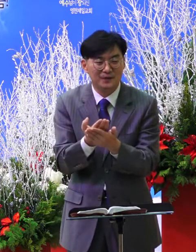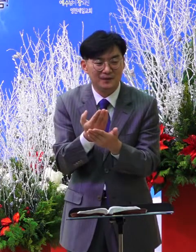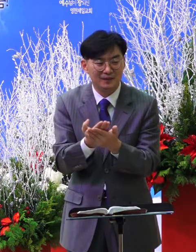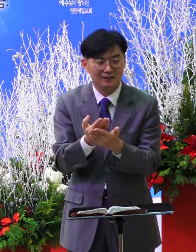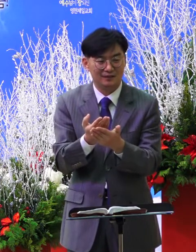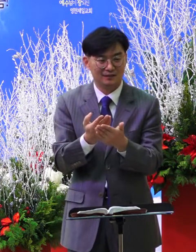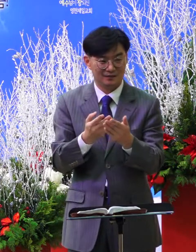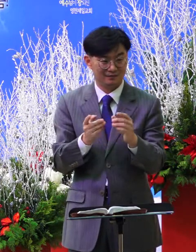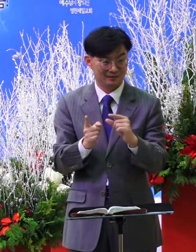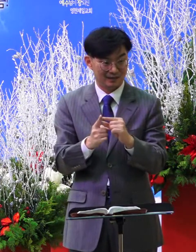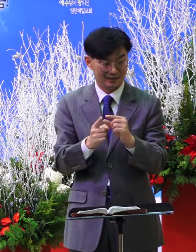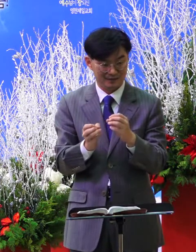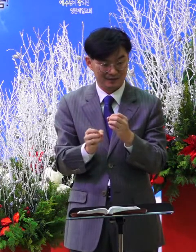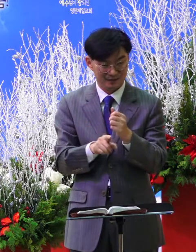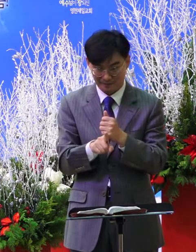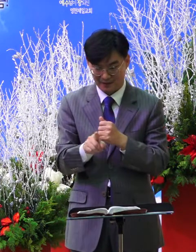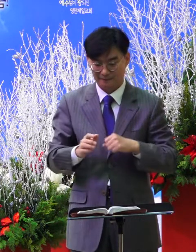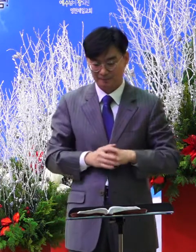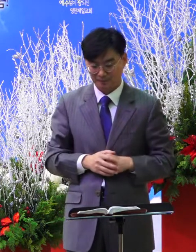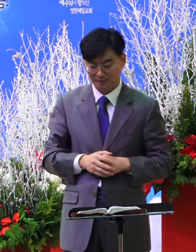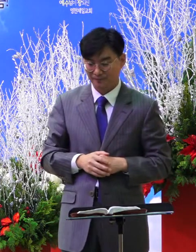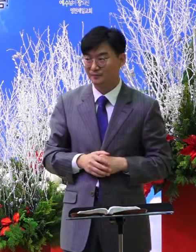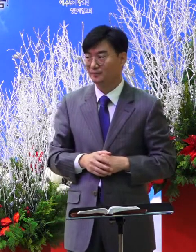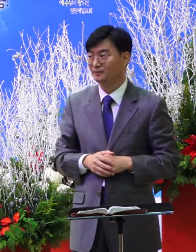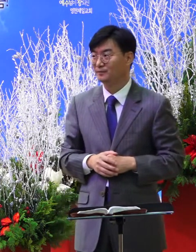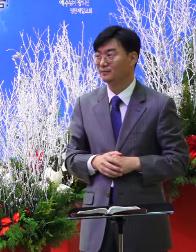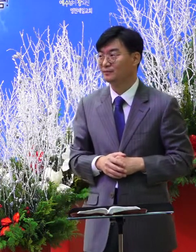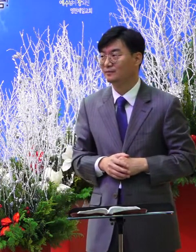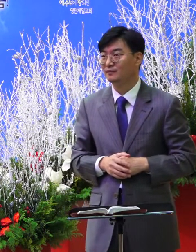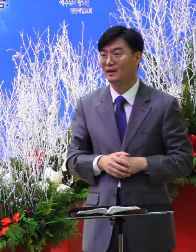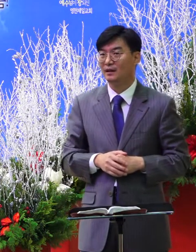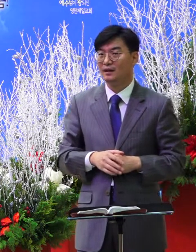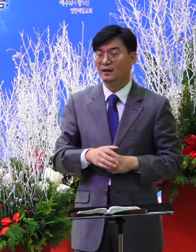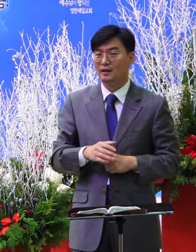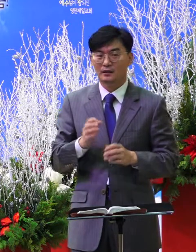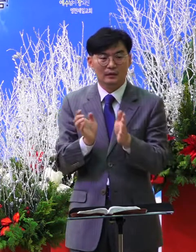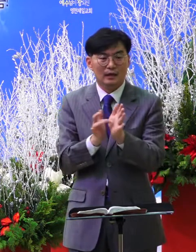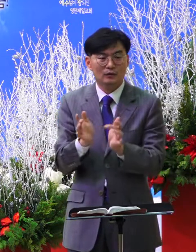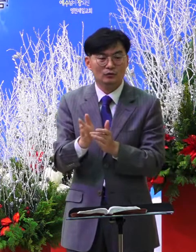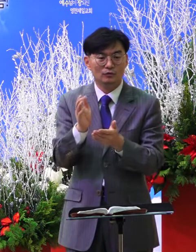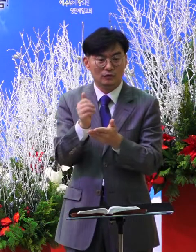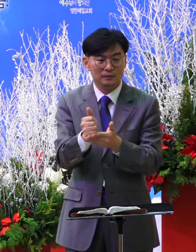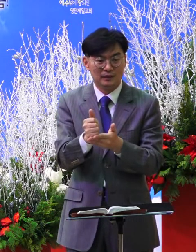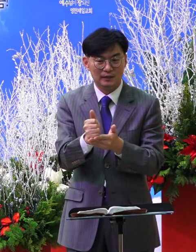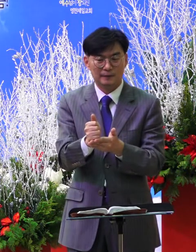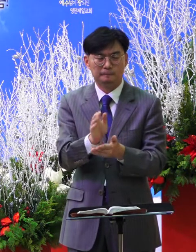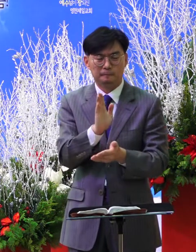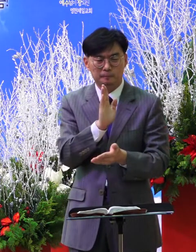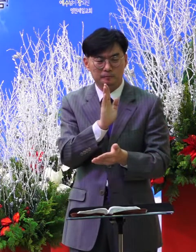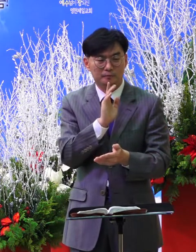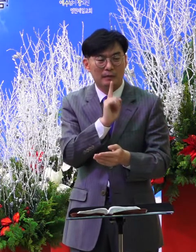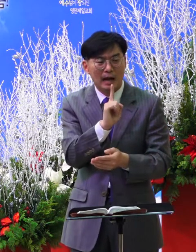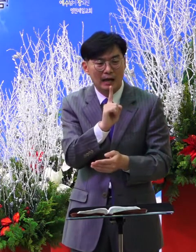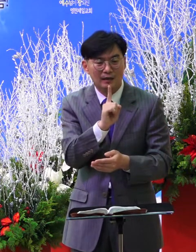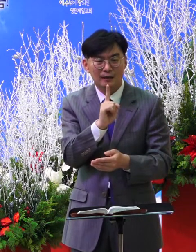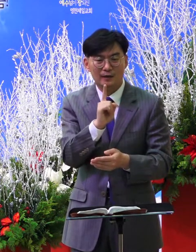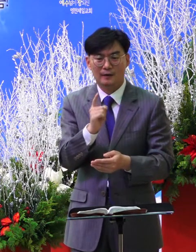기록되어 있습니다. 이것들을 증언하신 이가 이르시되 내가 진실로 속히 오리라